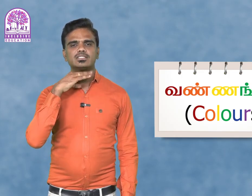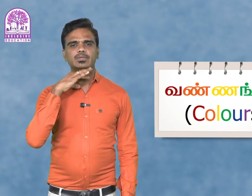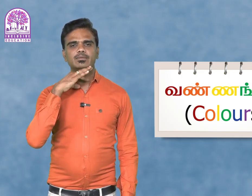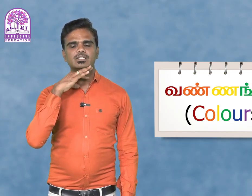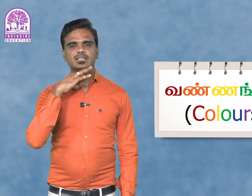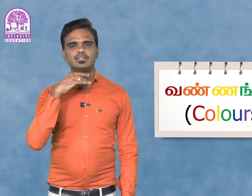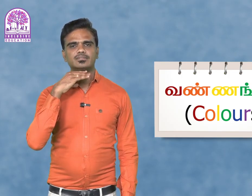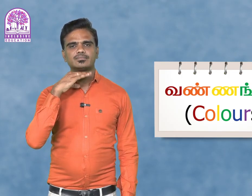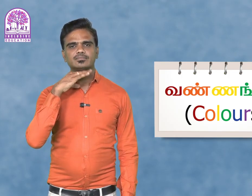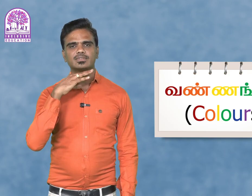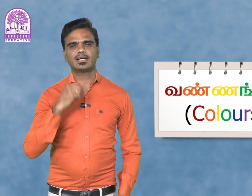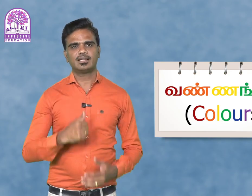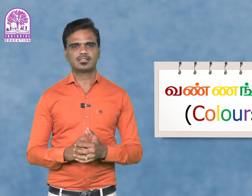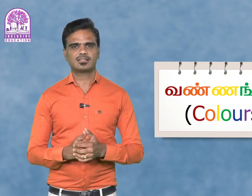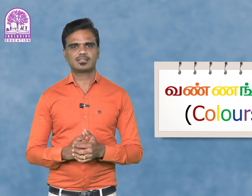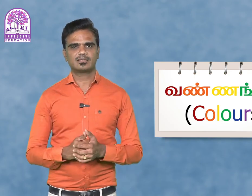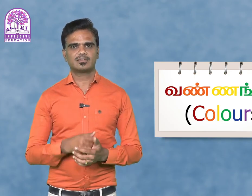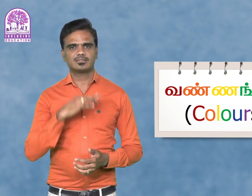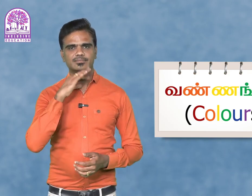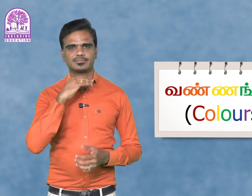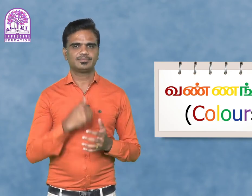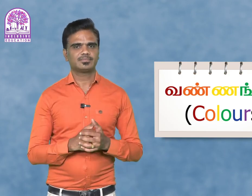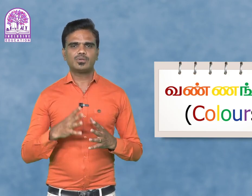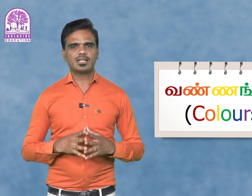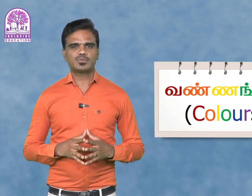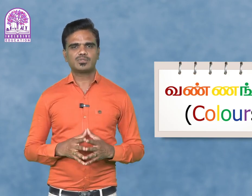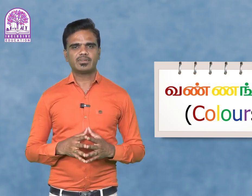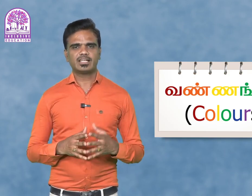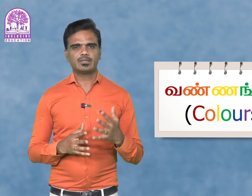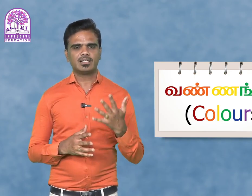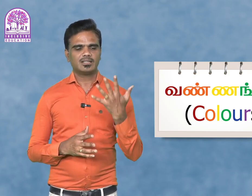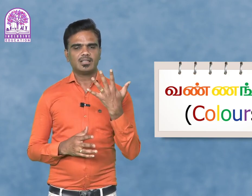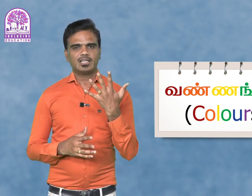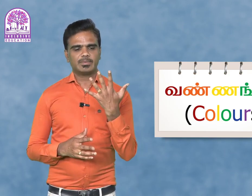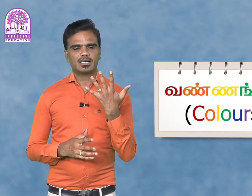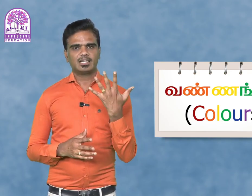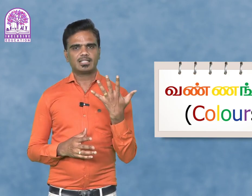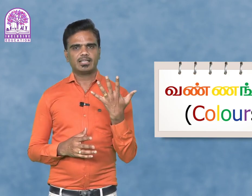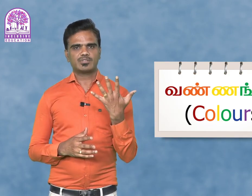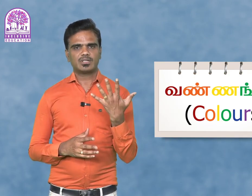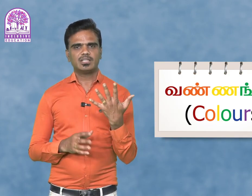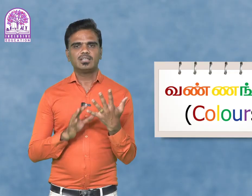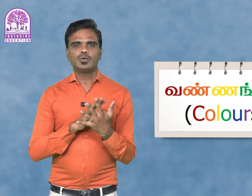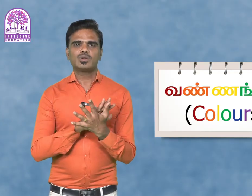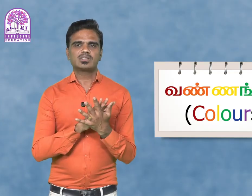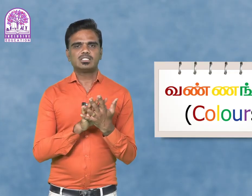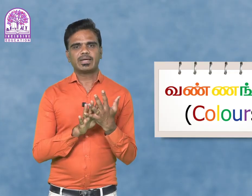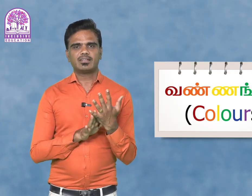இப்படி காமிச்சிங்கன்னா கலர்ஸ். இன்னொரு கலர்ஸ் கூட சொல்லுவாங்க, என்ன தெரியுமா? இது பாருங்களேன், இந்த கையை வச்சுக்கோங்க, ஒரு ஸ்கெட்ச் பேக்கெட்